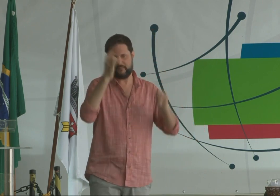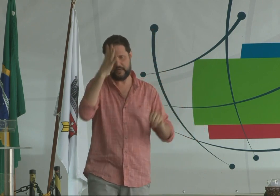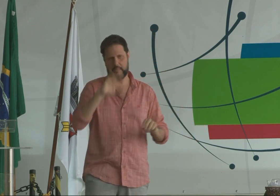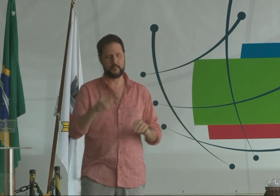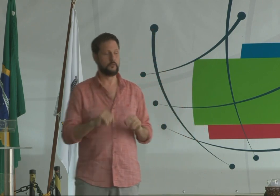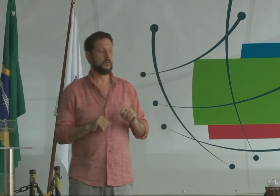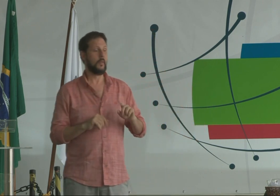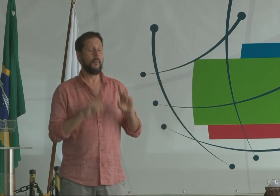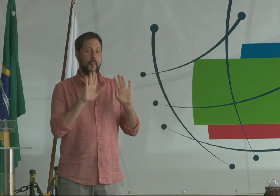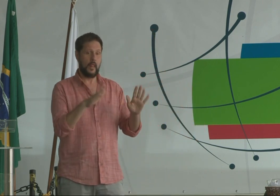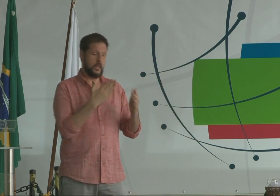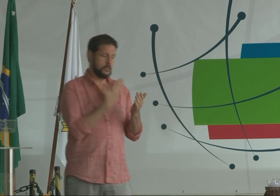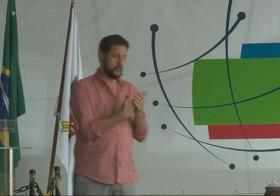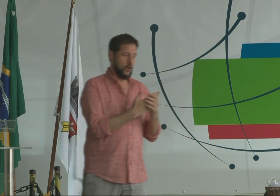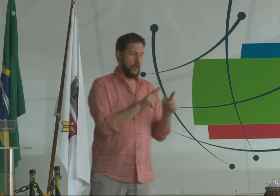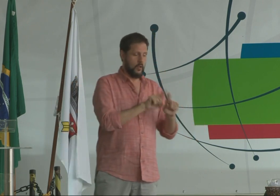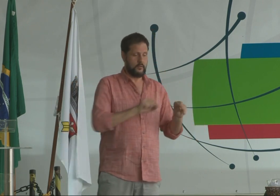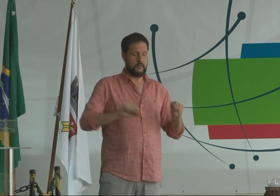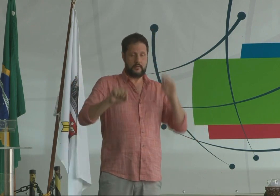vários colegas, eu tinha essa mudança frequente.